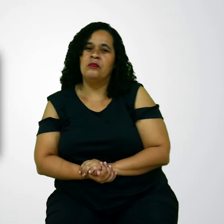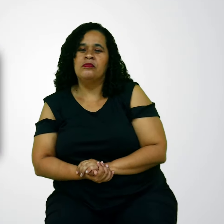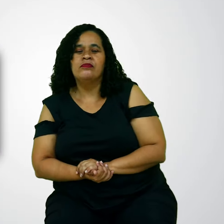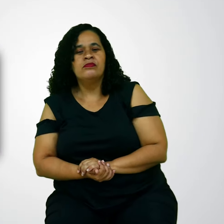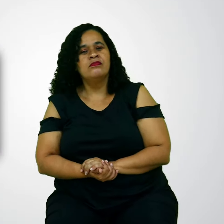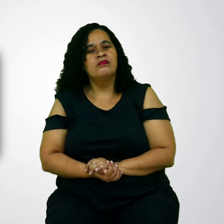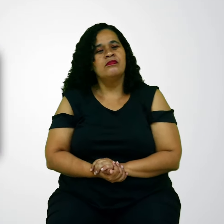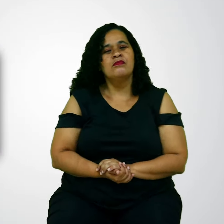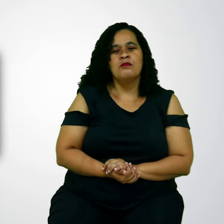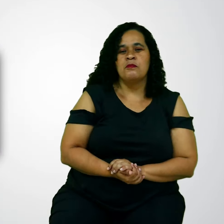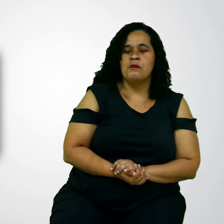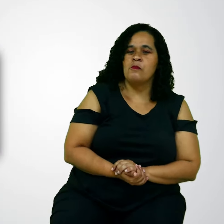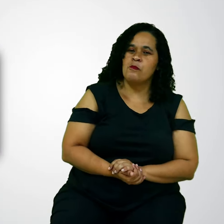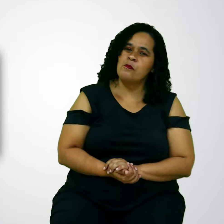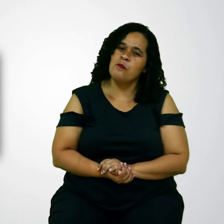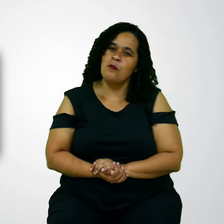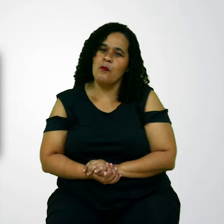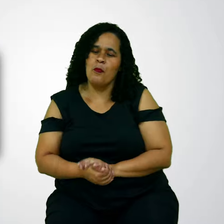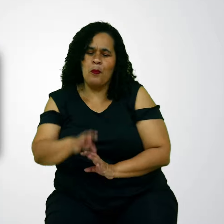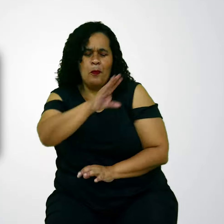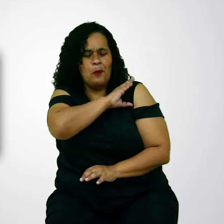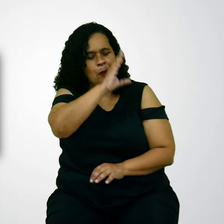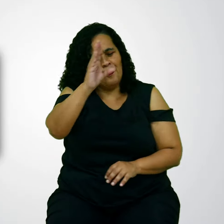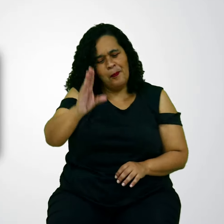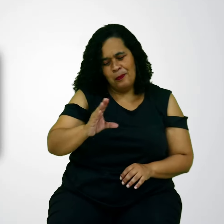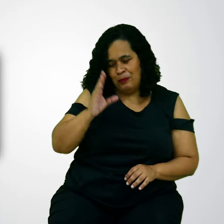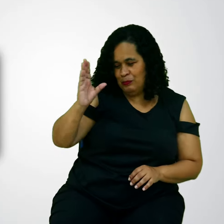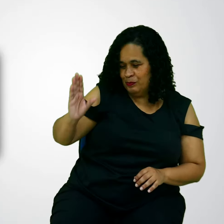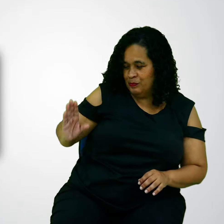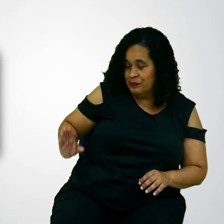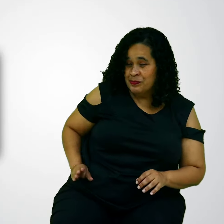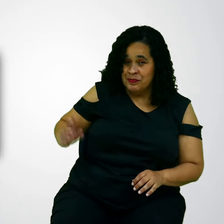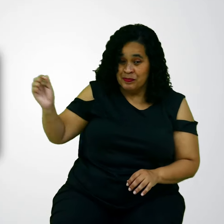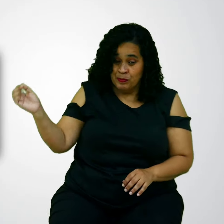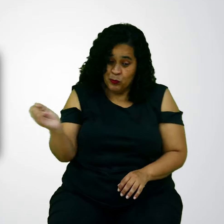Tenho em Cristo nova vida.